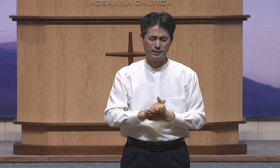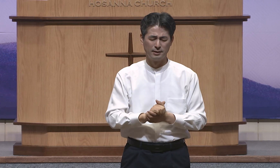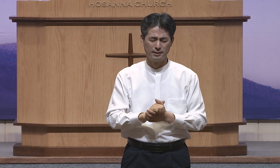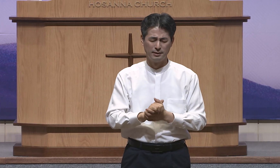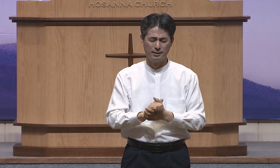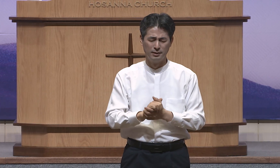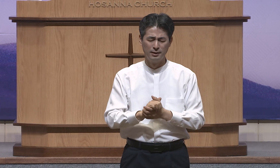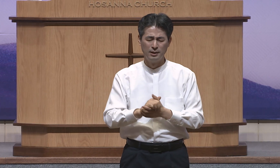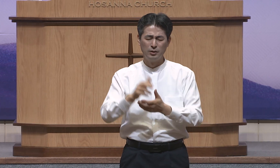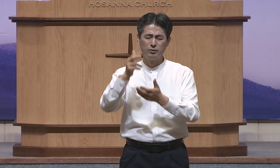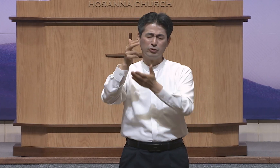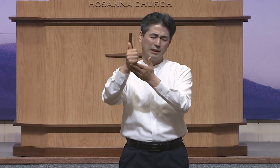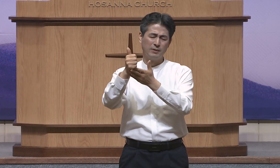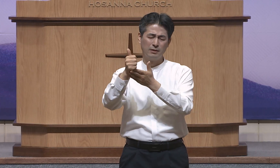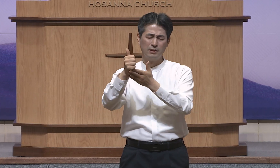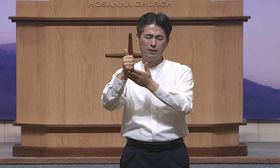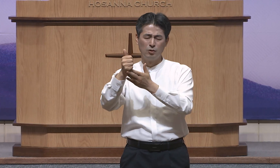선포되기를 원합니다.